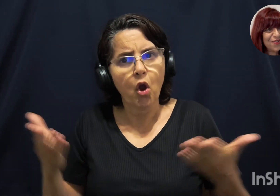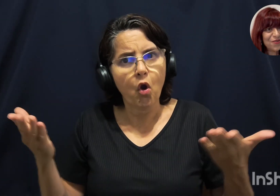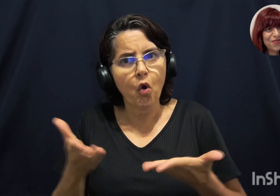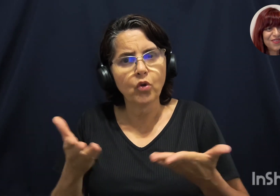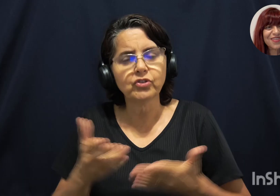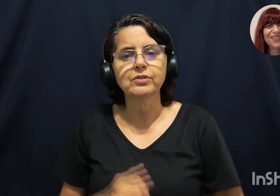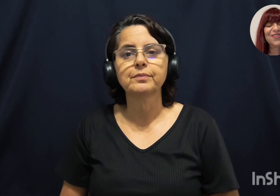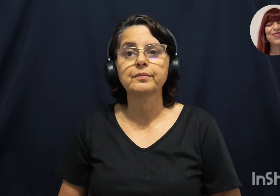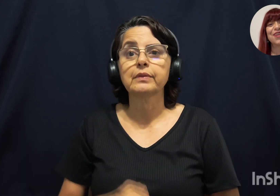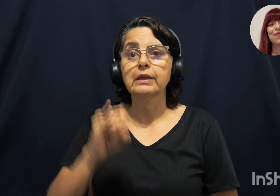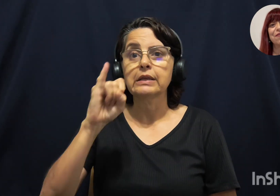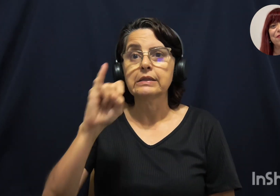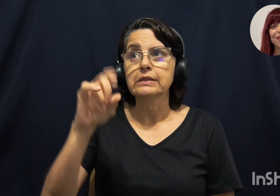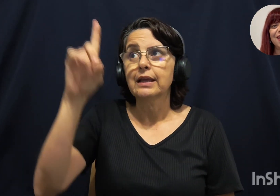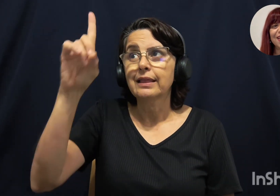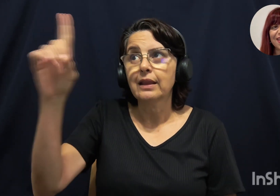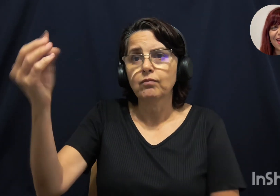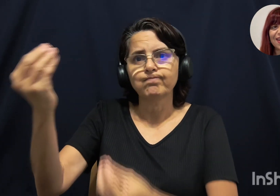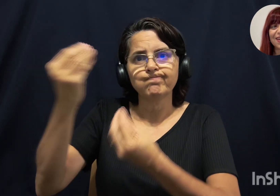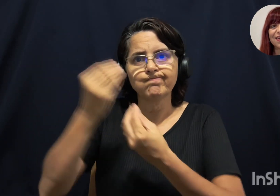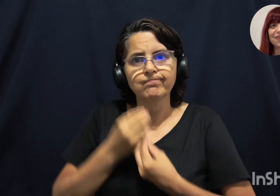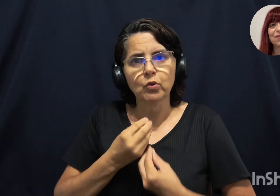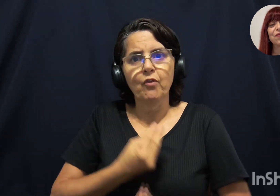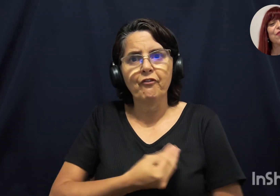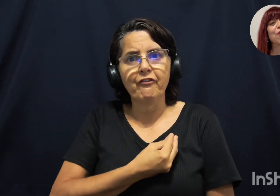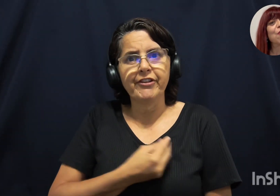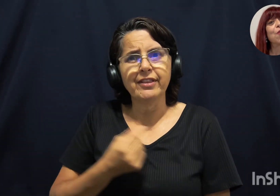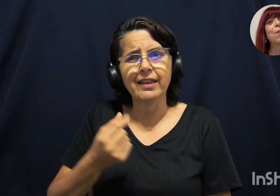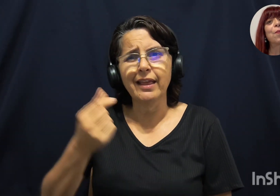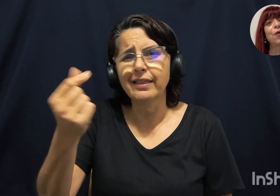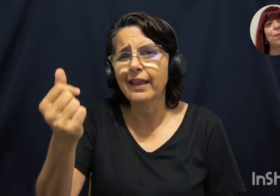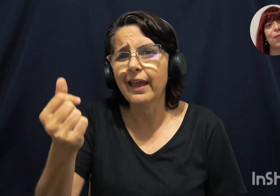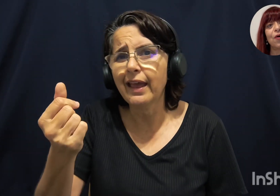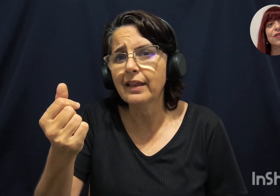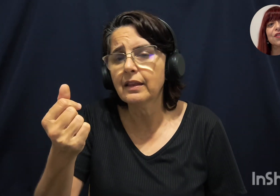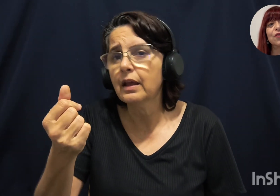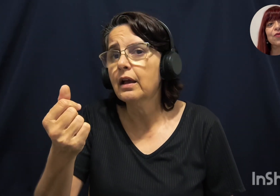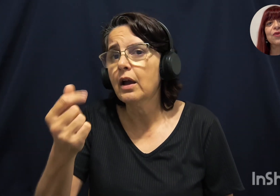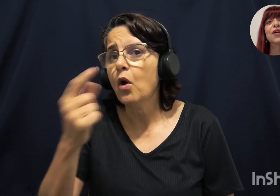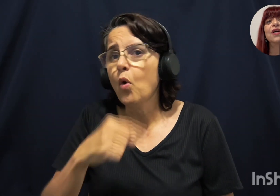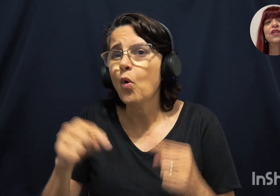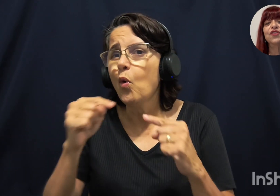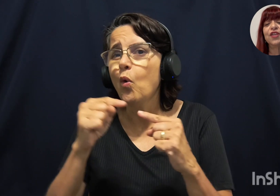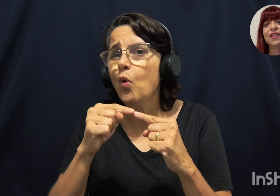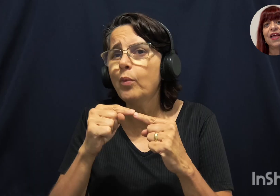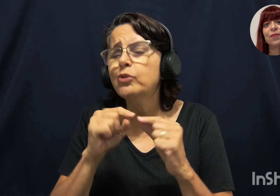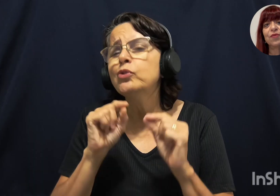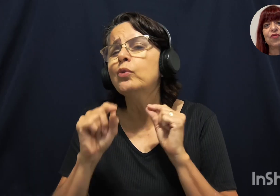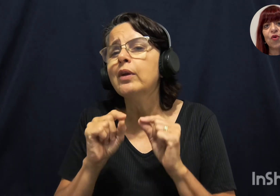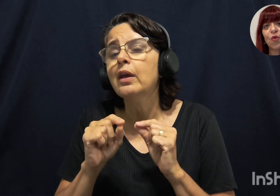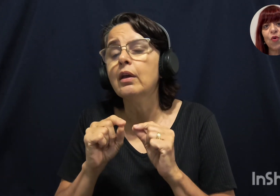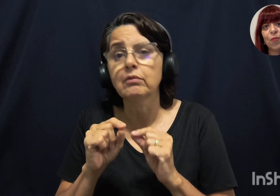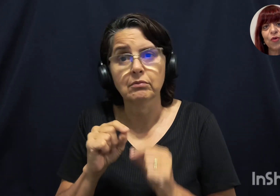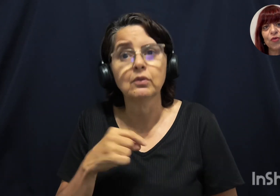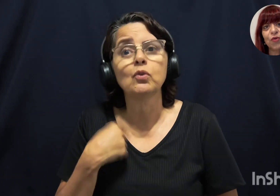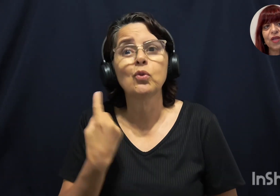Se Deus nos deu a vida eterna, foi com o propósito de